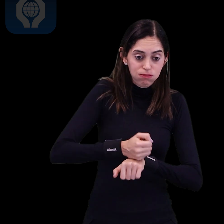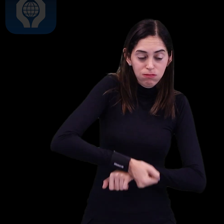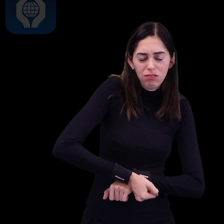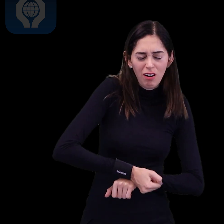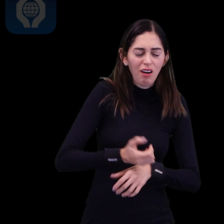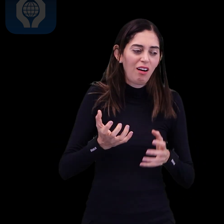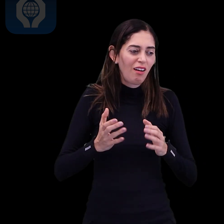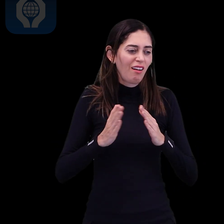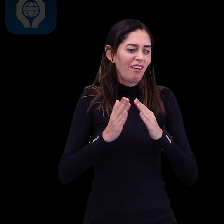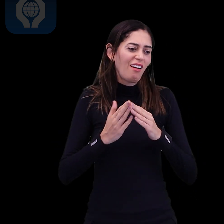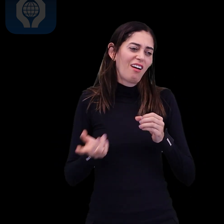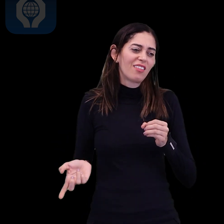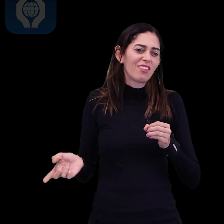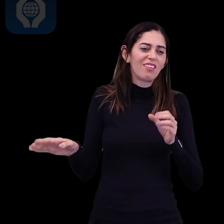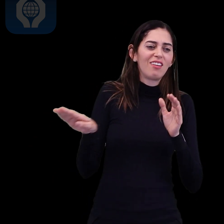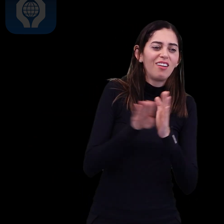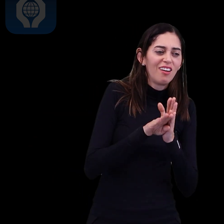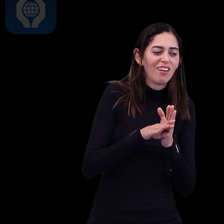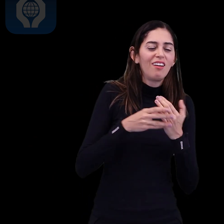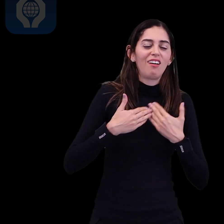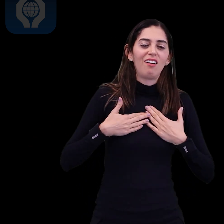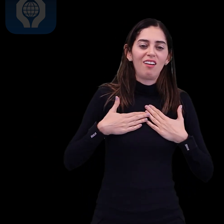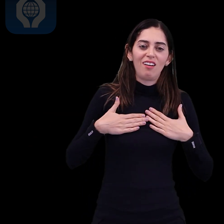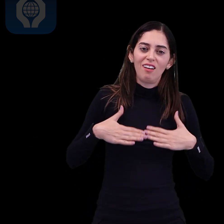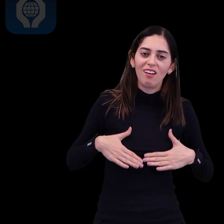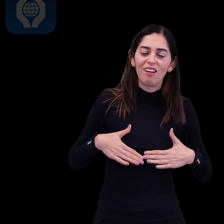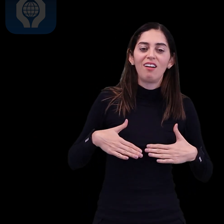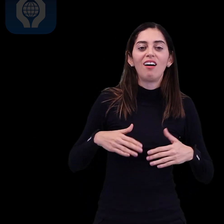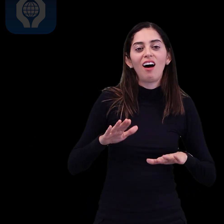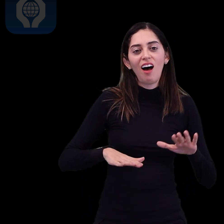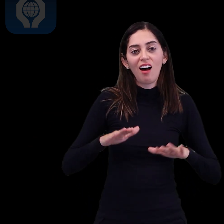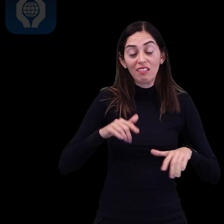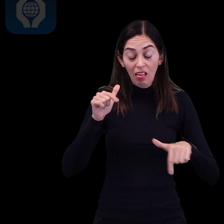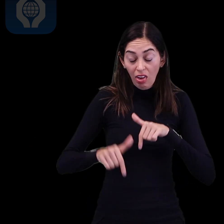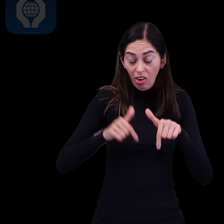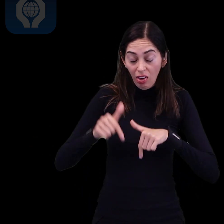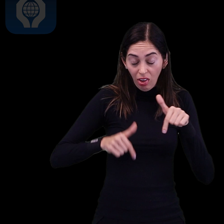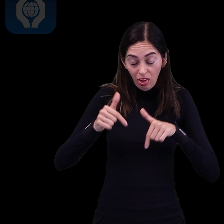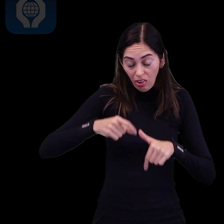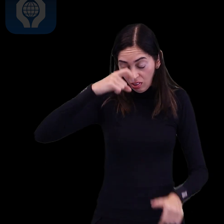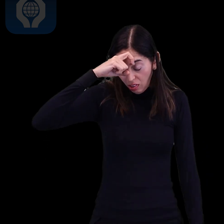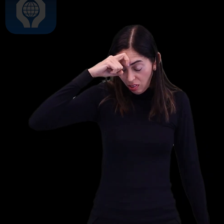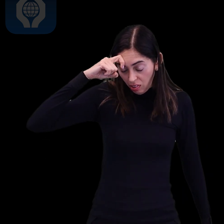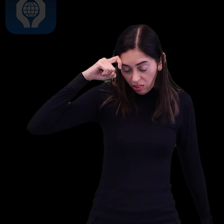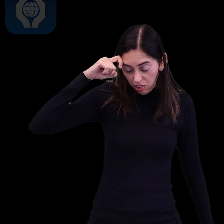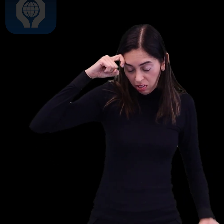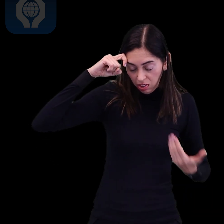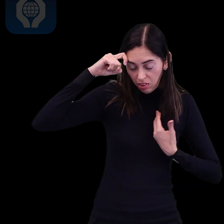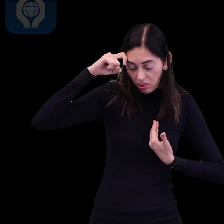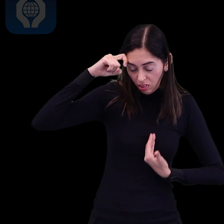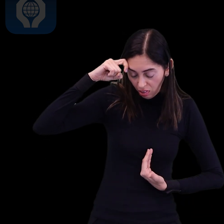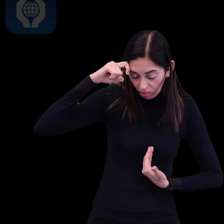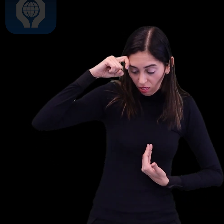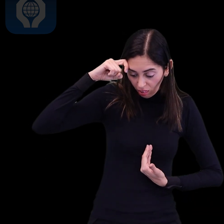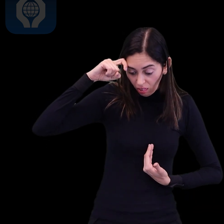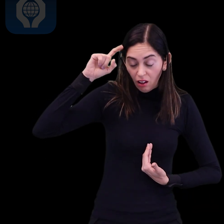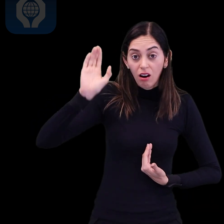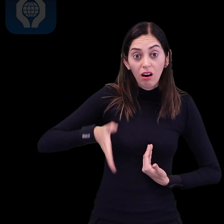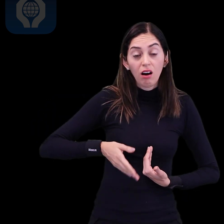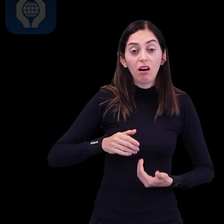e descansar. Algumas vezes nos envolvemos em tarefas bastante estafantes. Agora pense em tudo o que